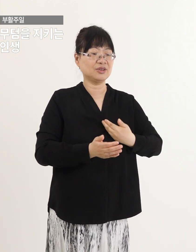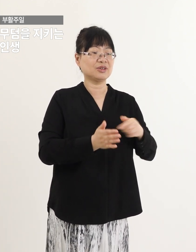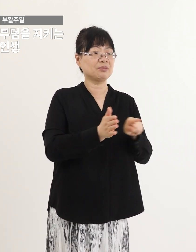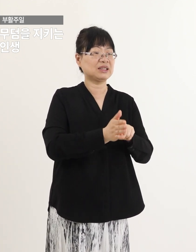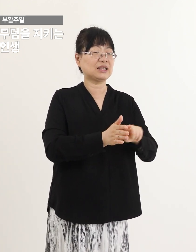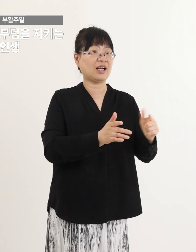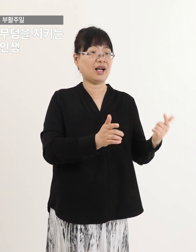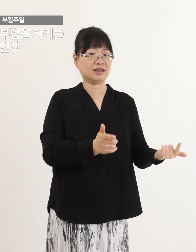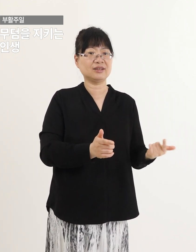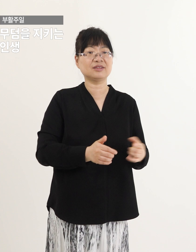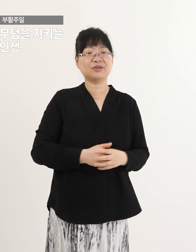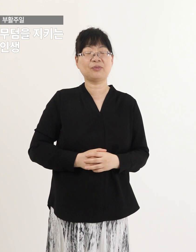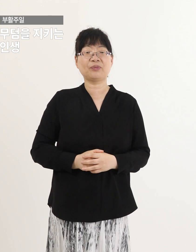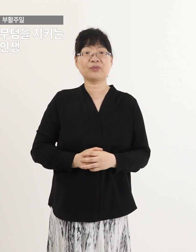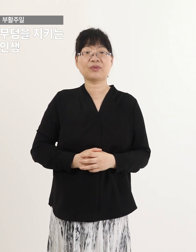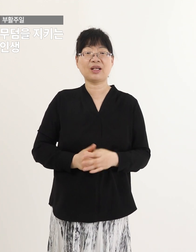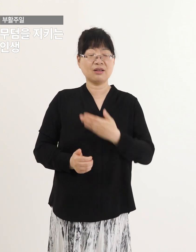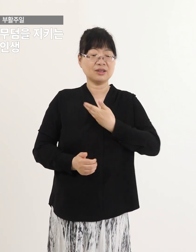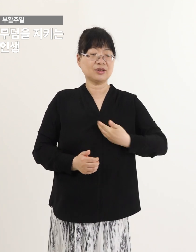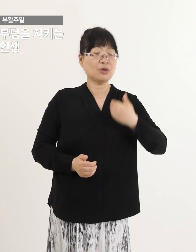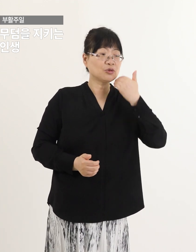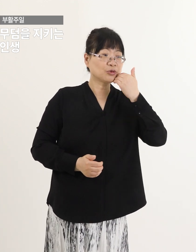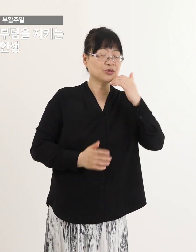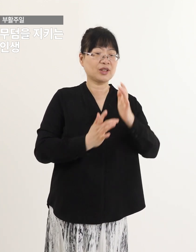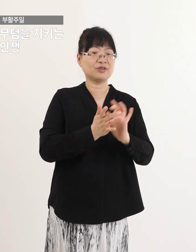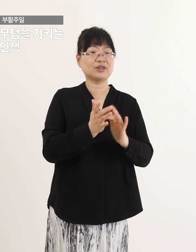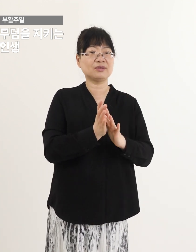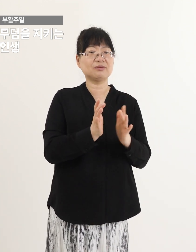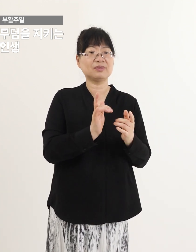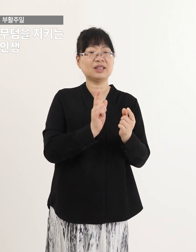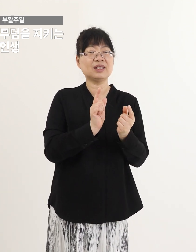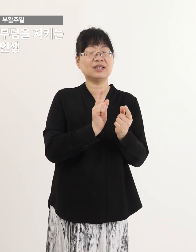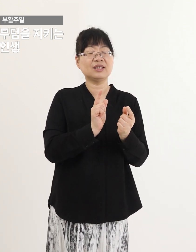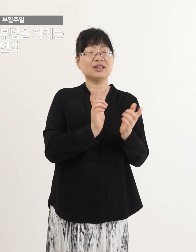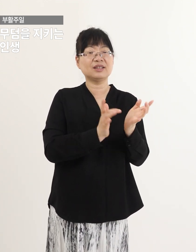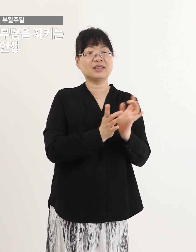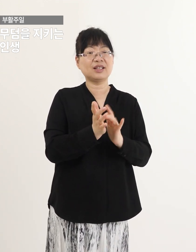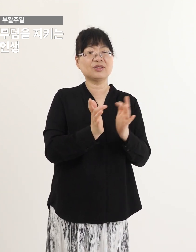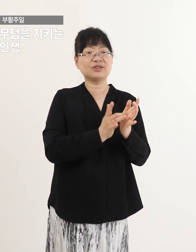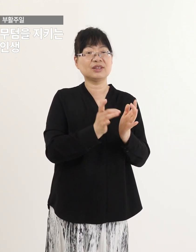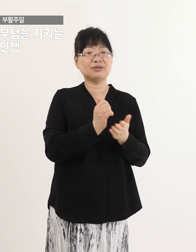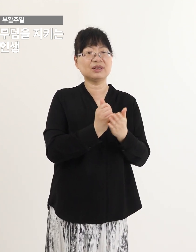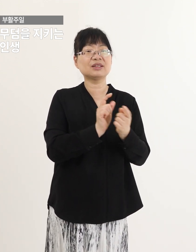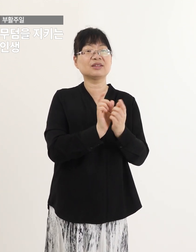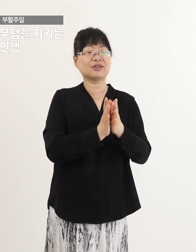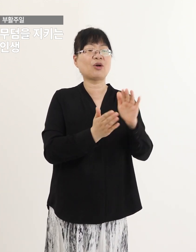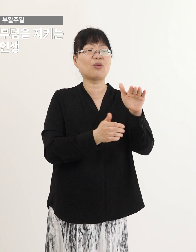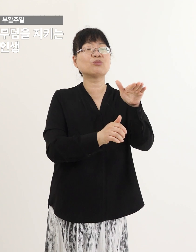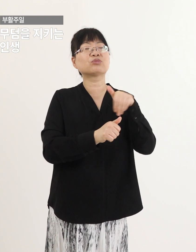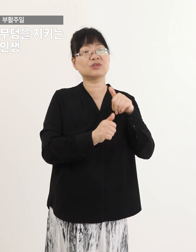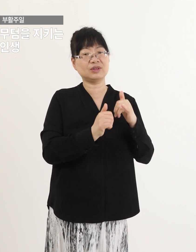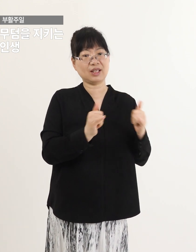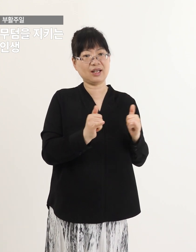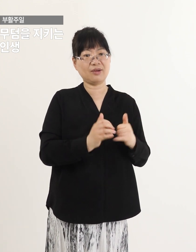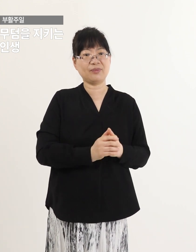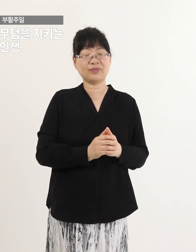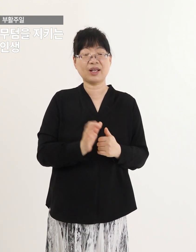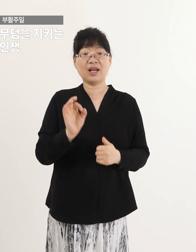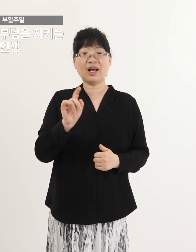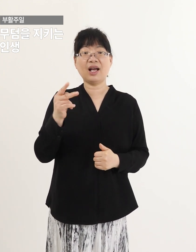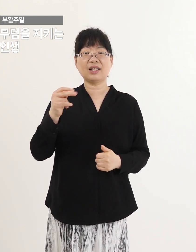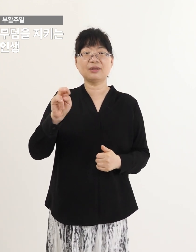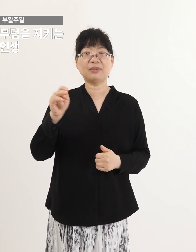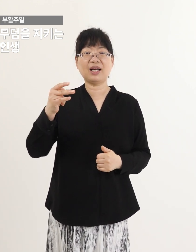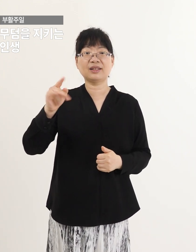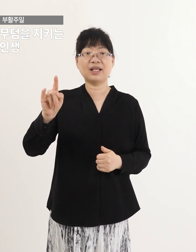누굽니까? 예수님이 직접 부른 제자들이에요. 아리마대 요셉 같은 그런 멀찍이